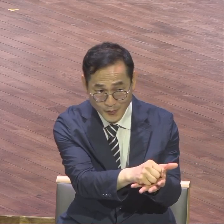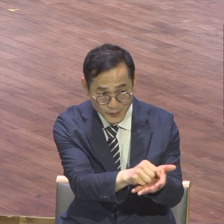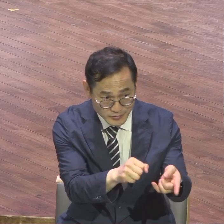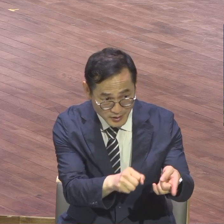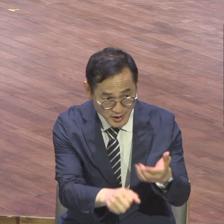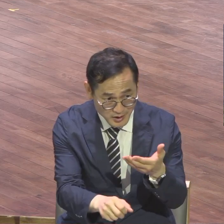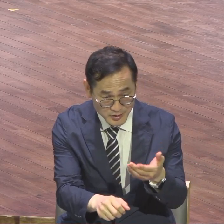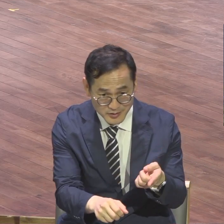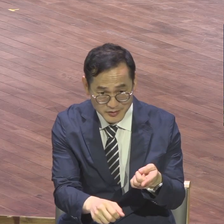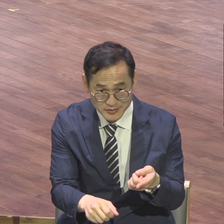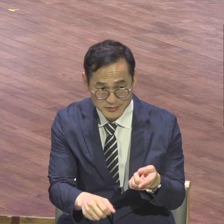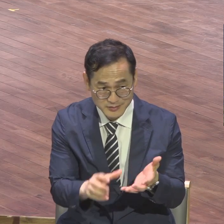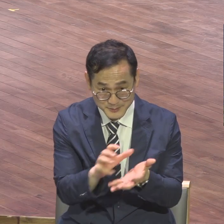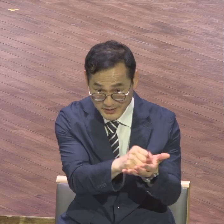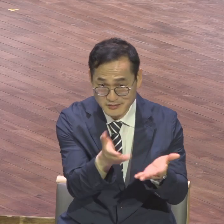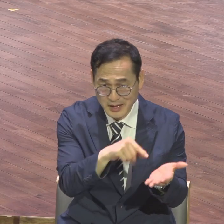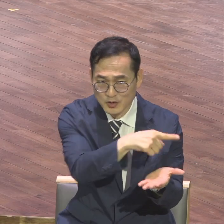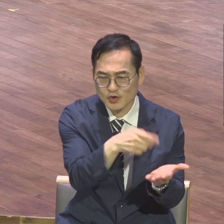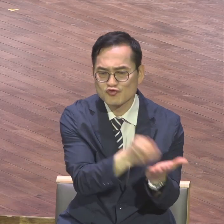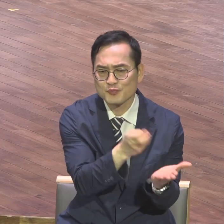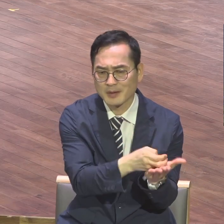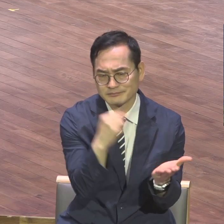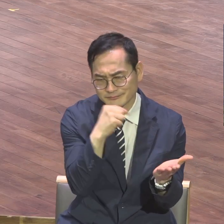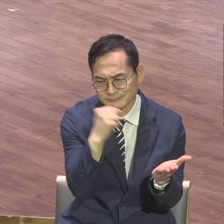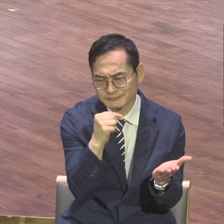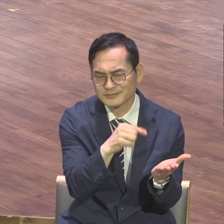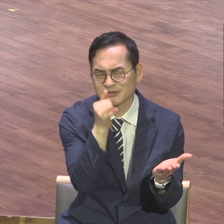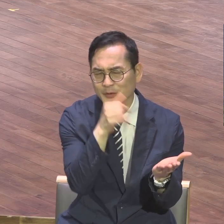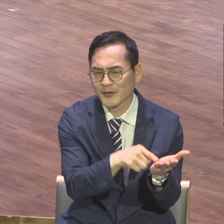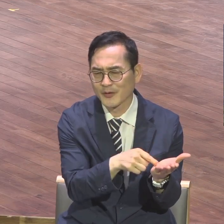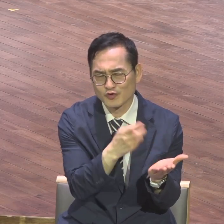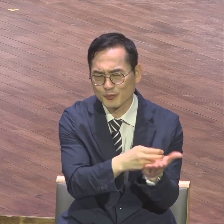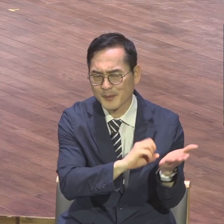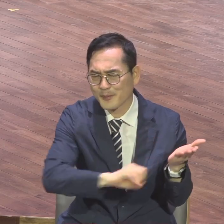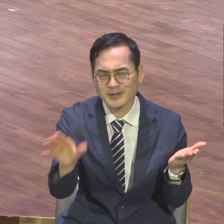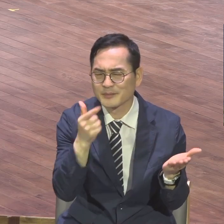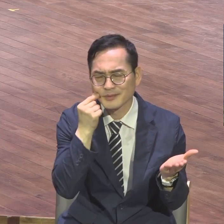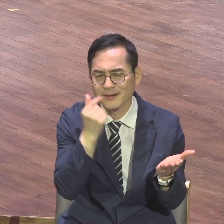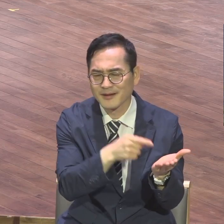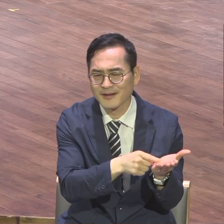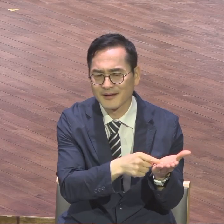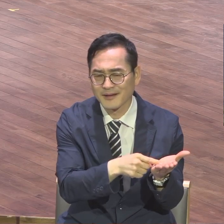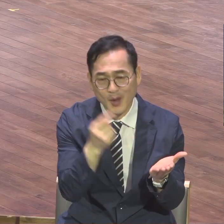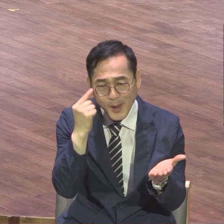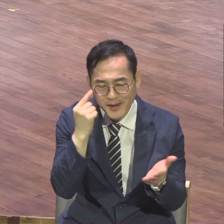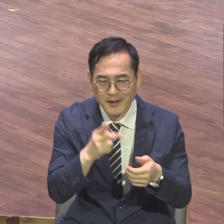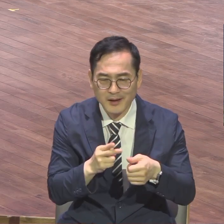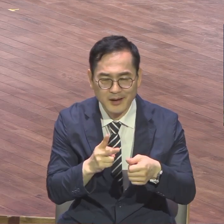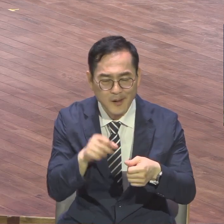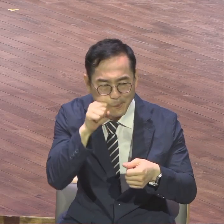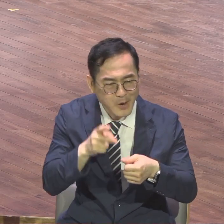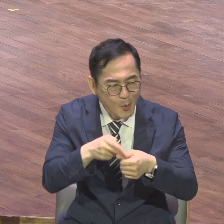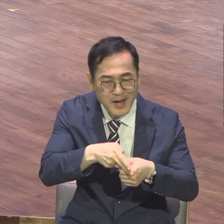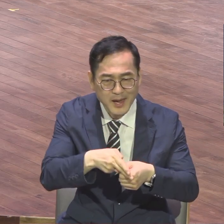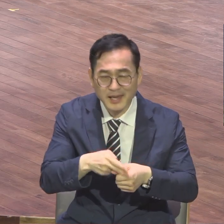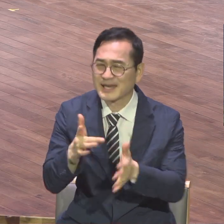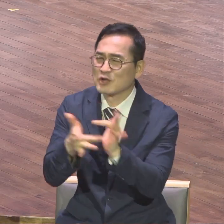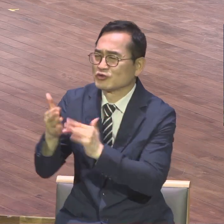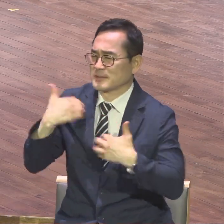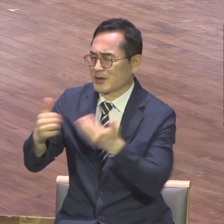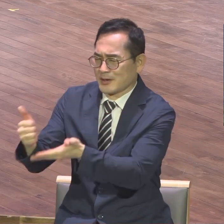여전히 율법 사고에서 벗어나지 못하고 더 심각한 것은 그것을 할례를 받지 않으면 구원이 없다.